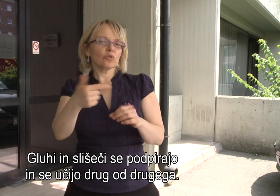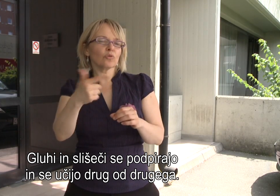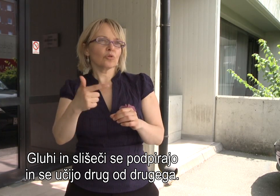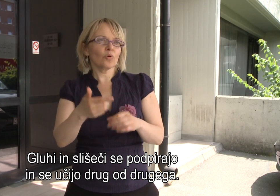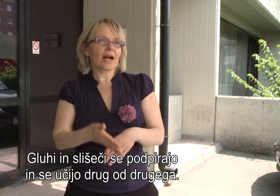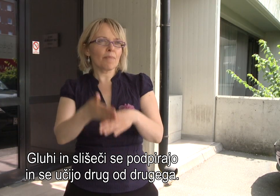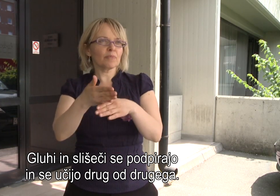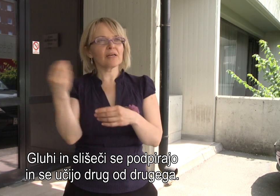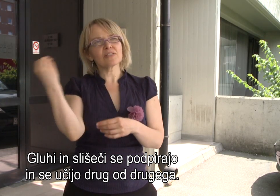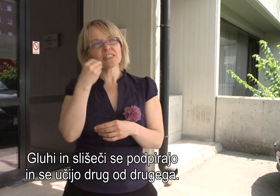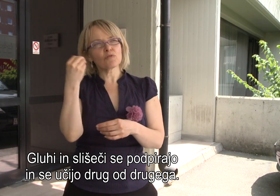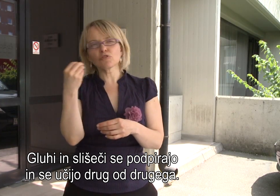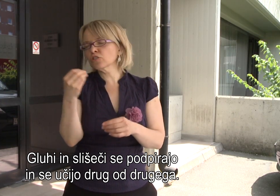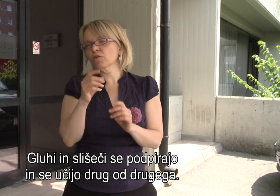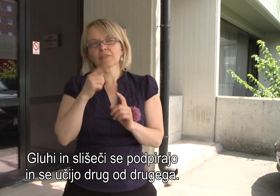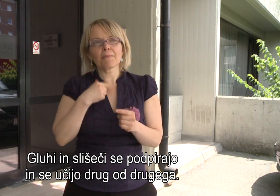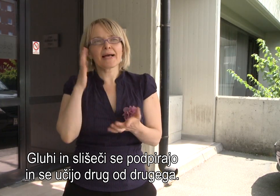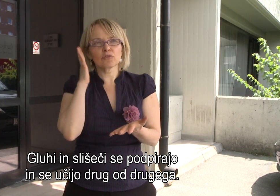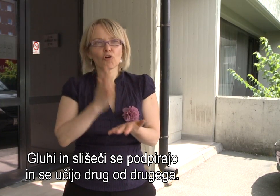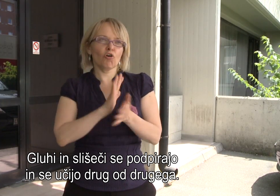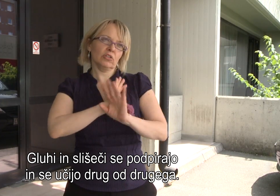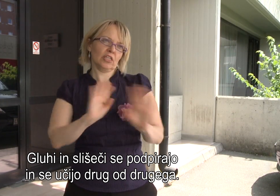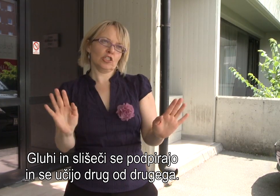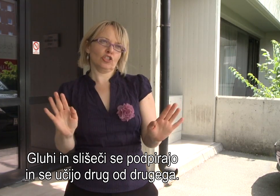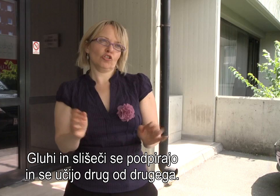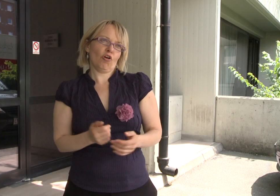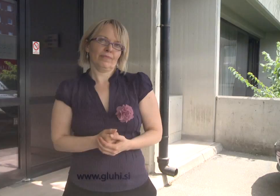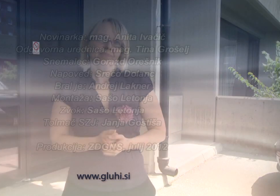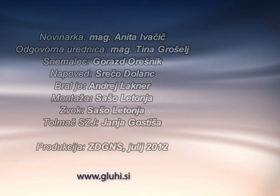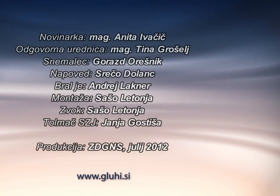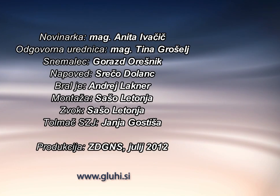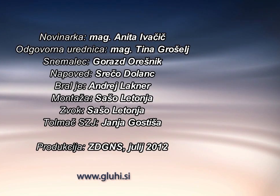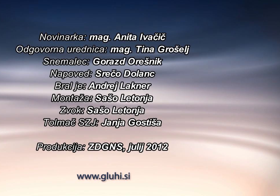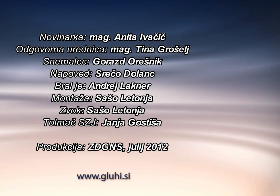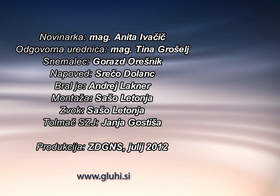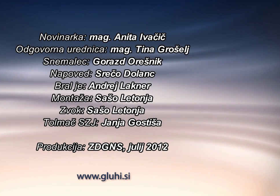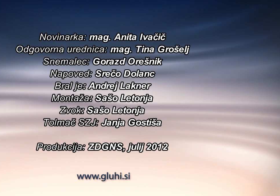drug, druga, ga pripira, da vidi, da ima nuto, te se da.